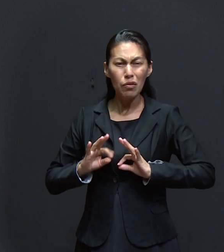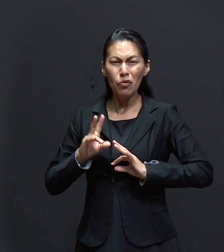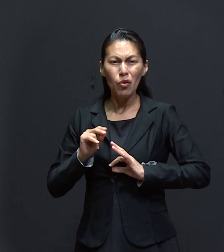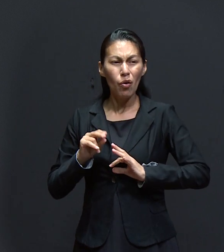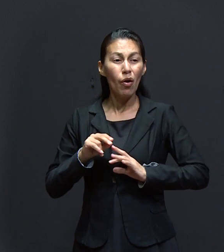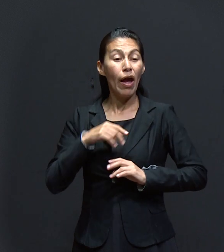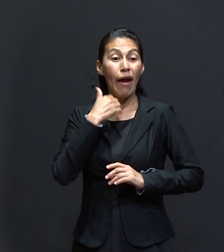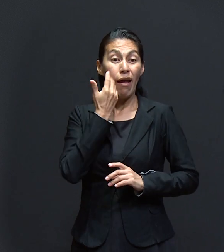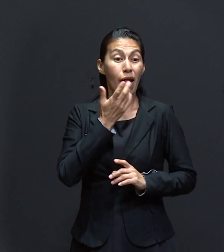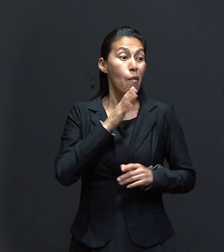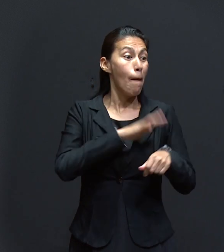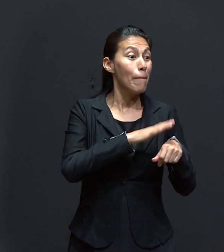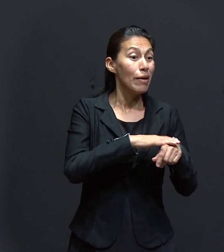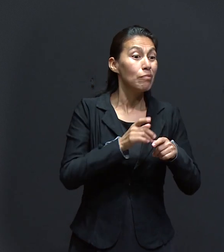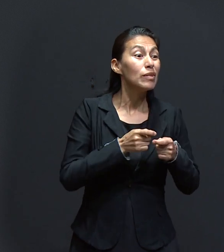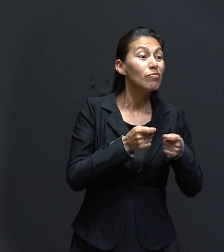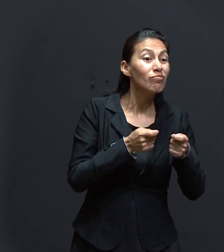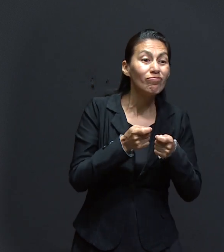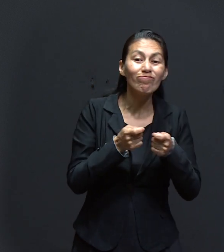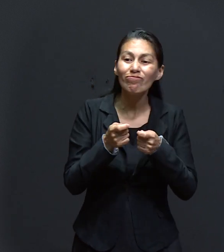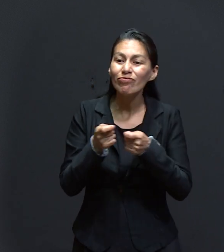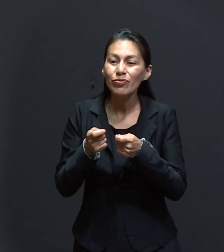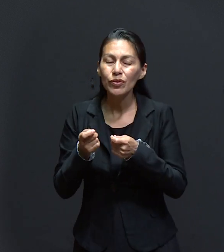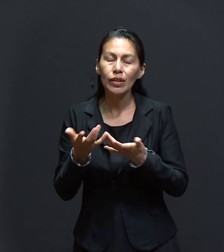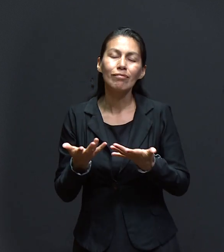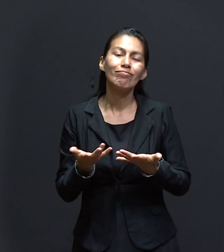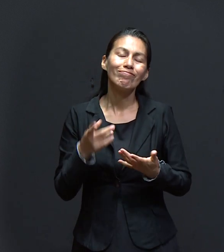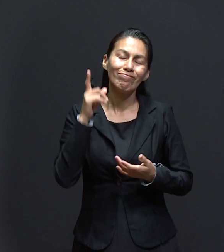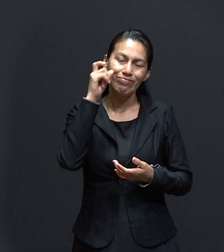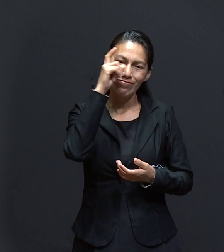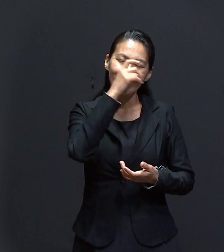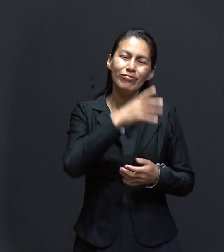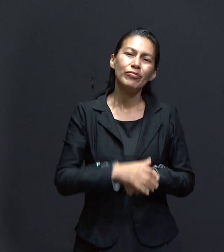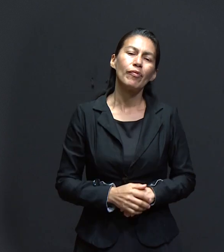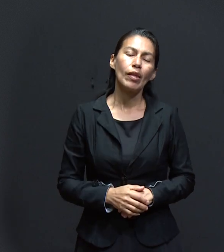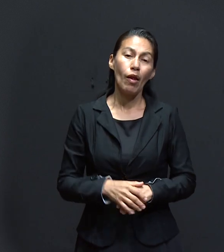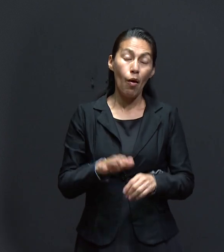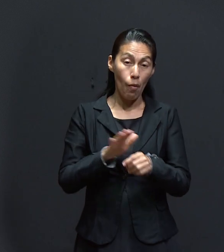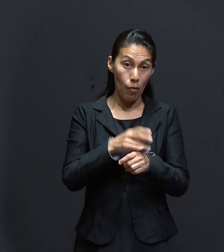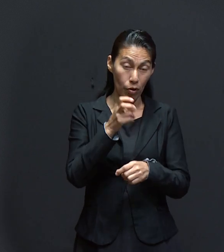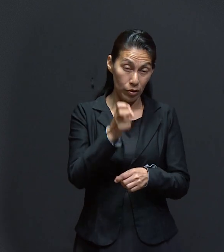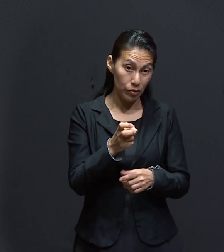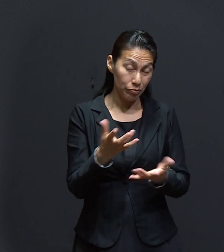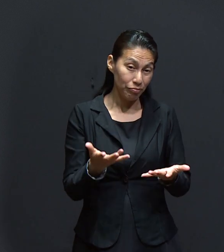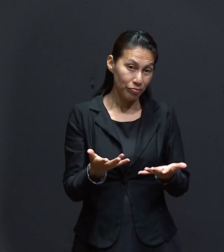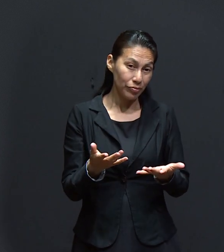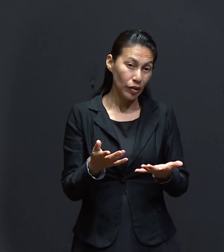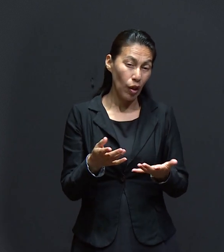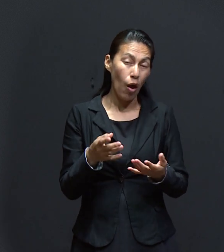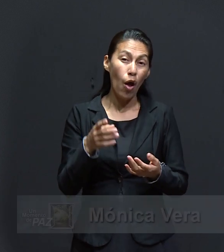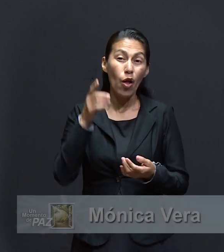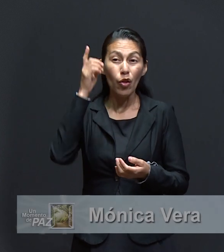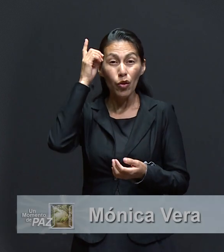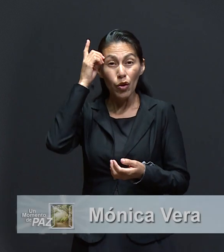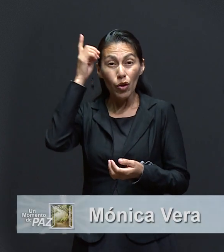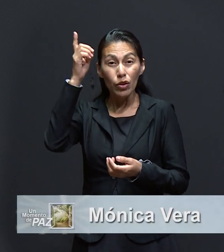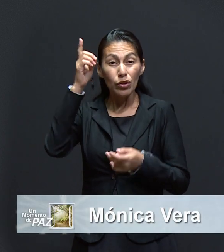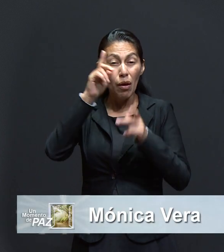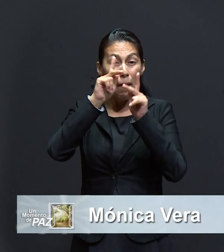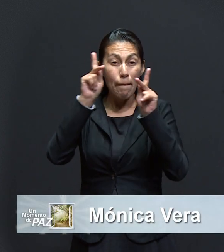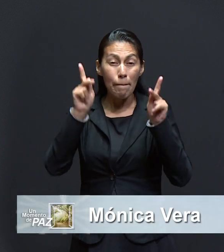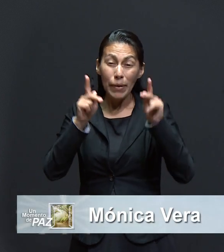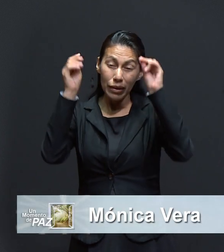queremos dominar a los demás la única manera para asegurar la paz